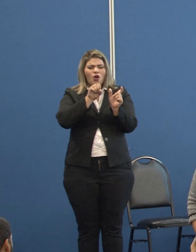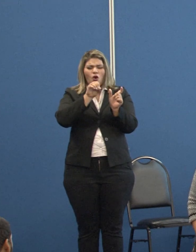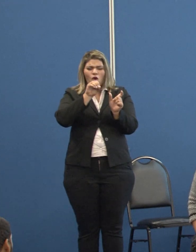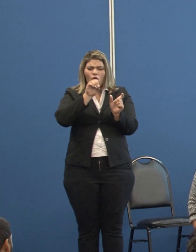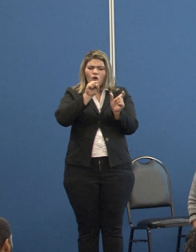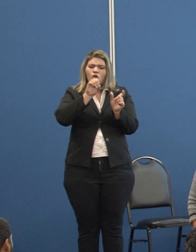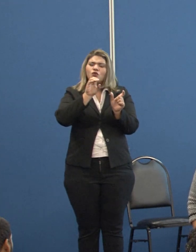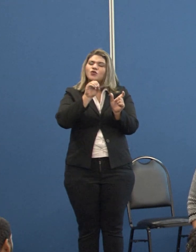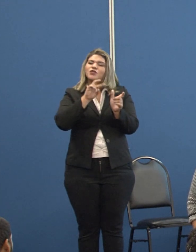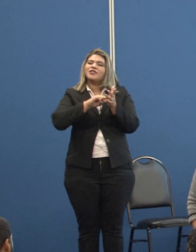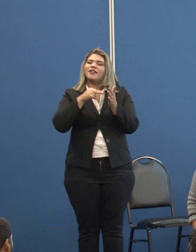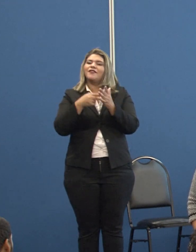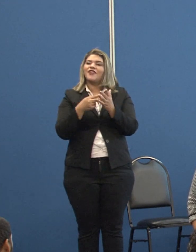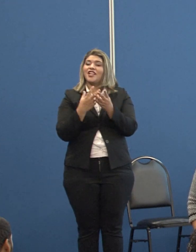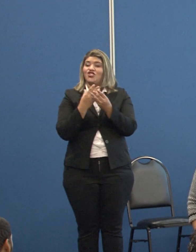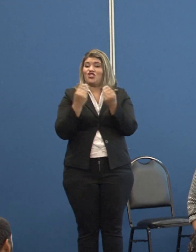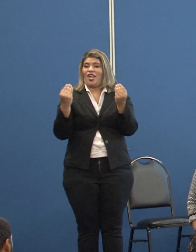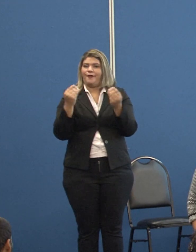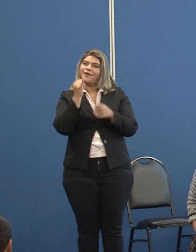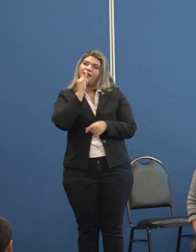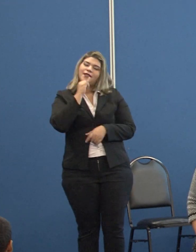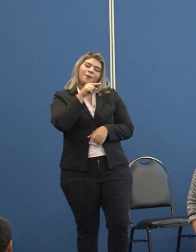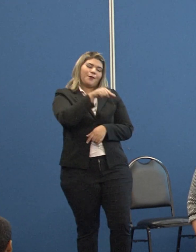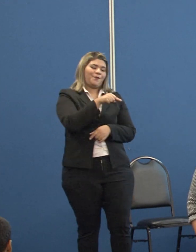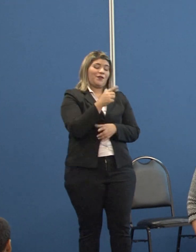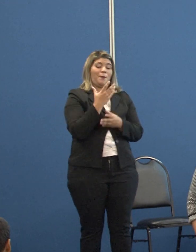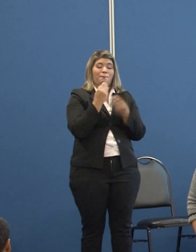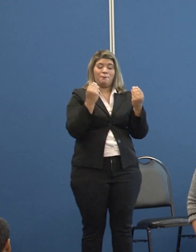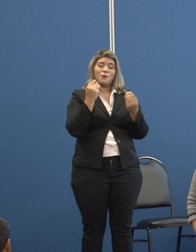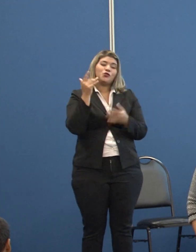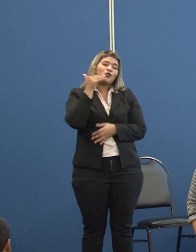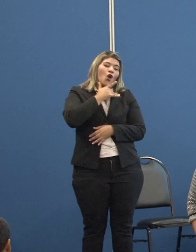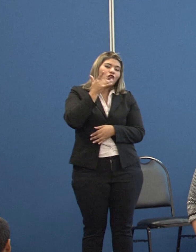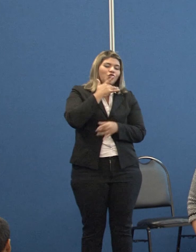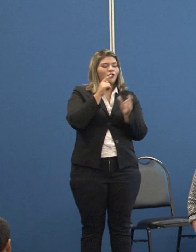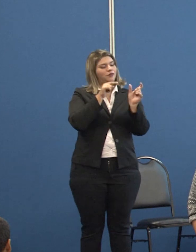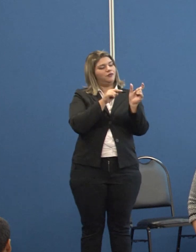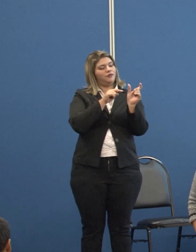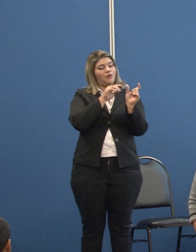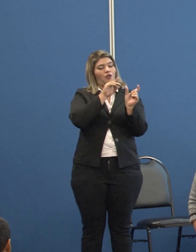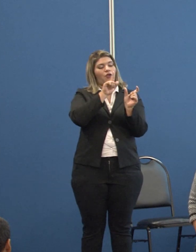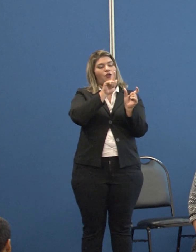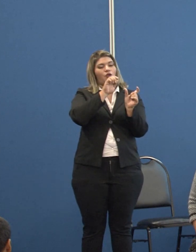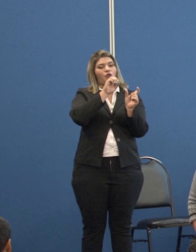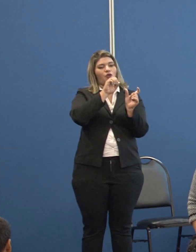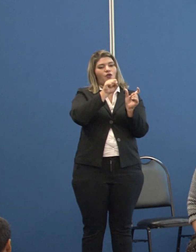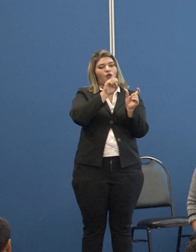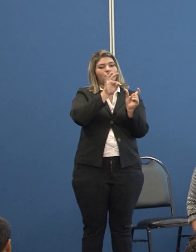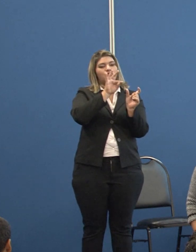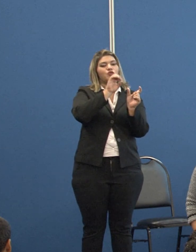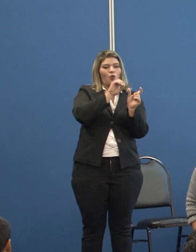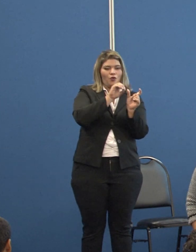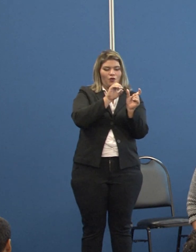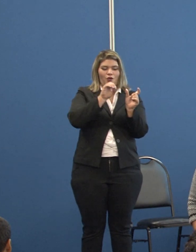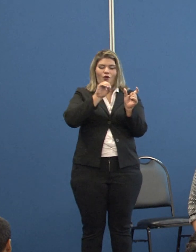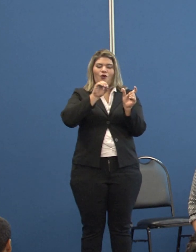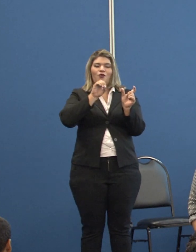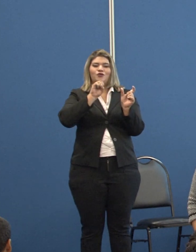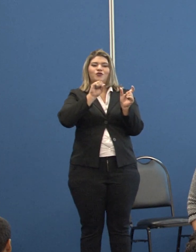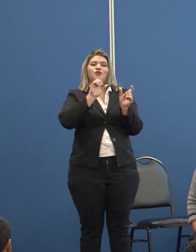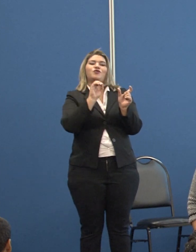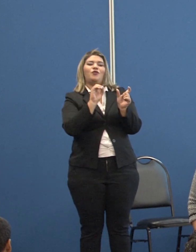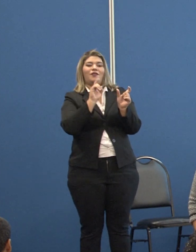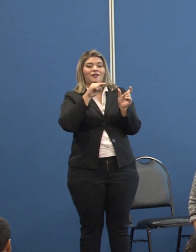Cheio de sabor, saboroso. Tá? Então, se ele entende ali um tipo de palavra, eu posso